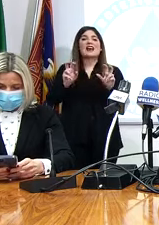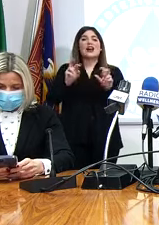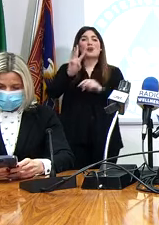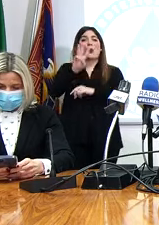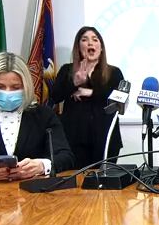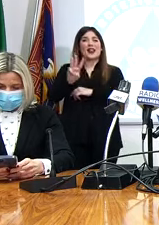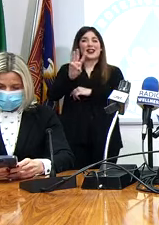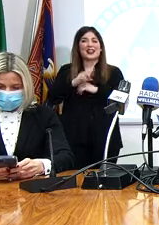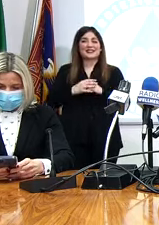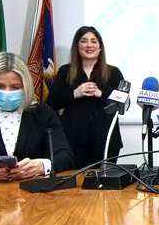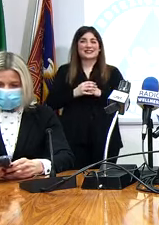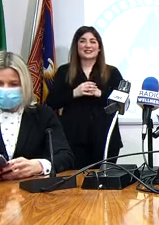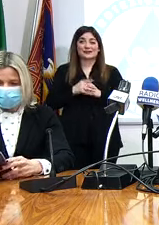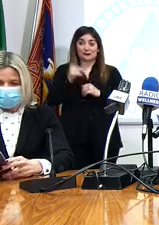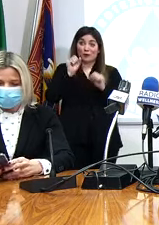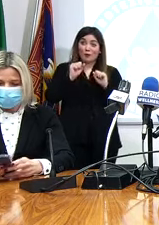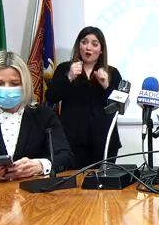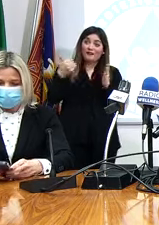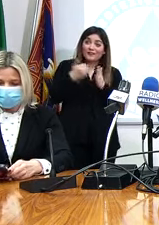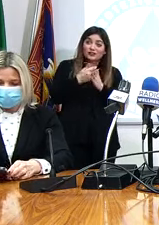Ce la fai ad avvicinarti? Grazie.